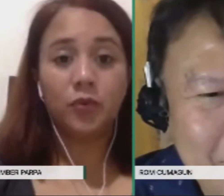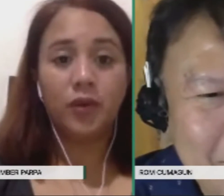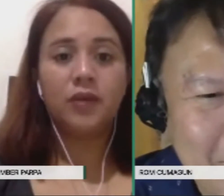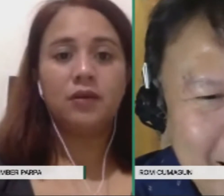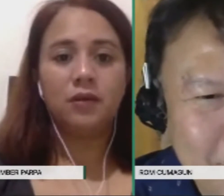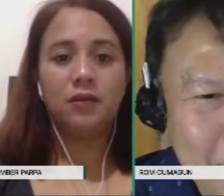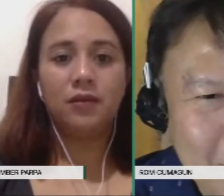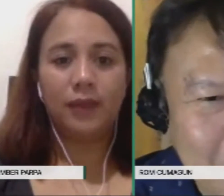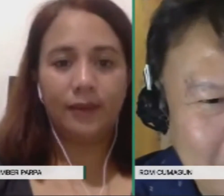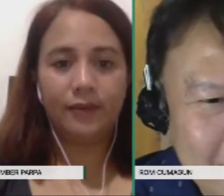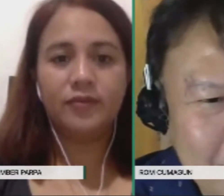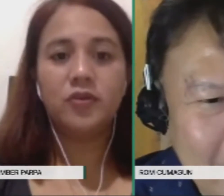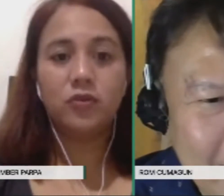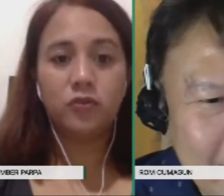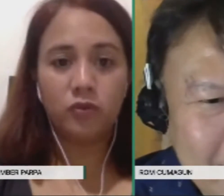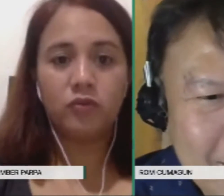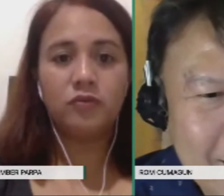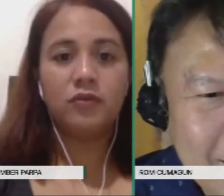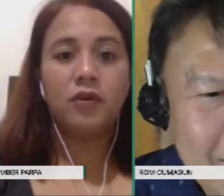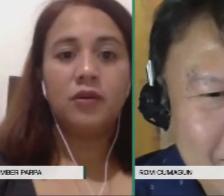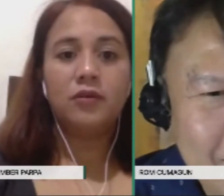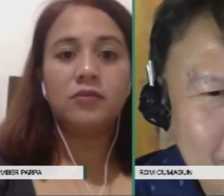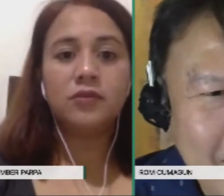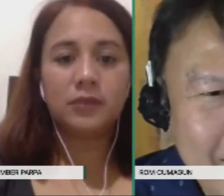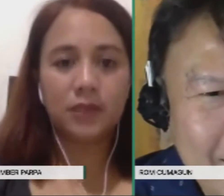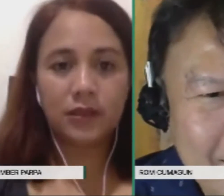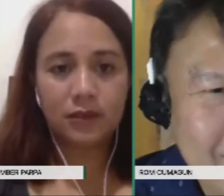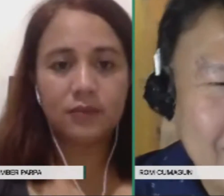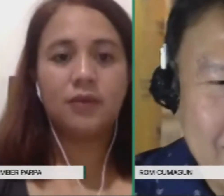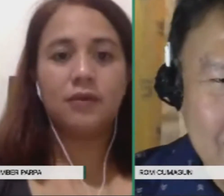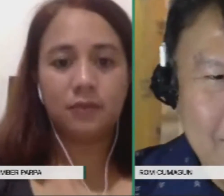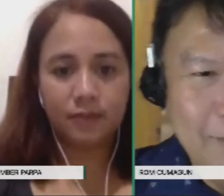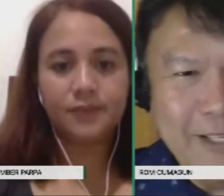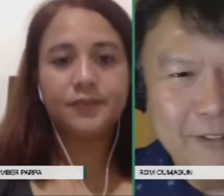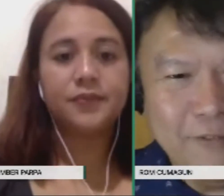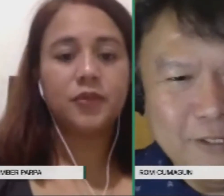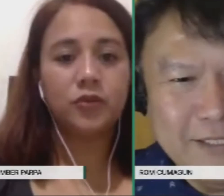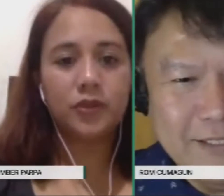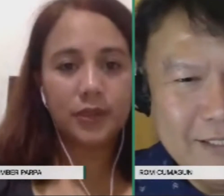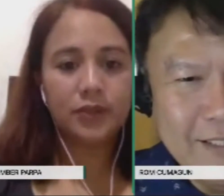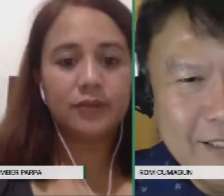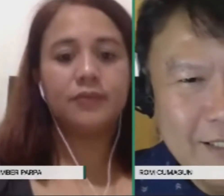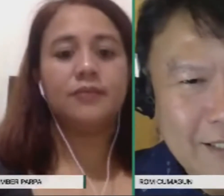Yung mic mo, Glo. Yung mic. Yung mic. Microphone.